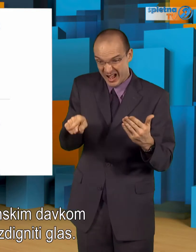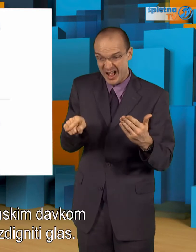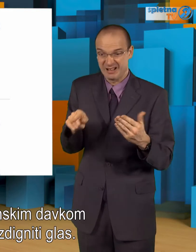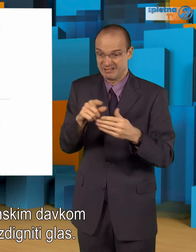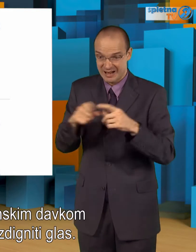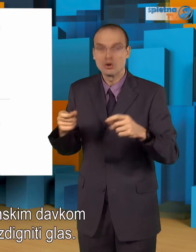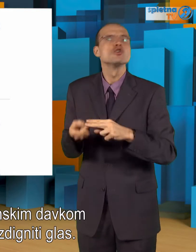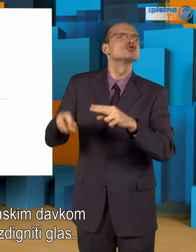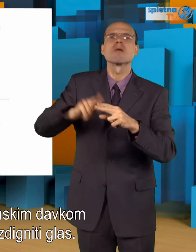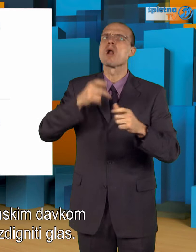glas.